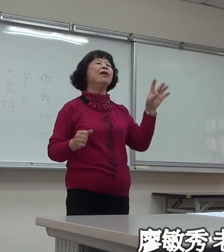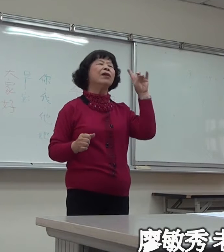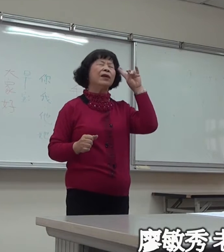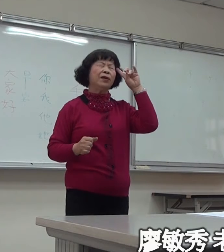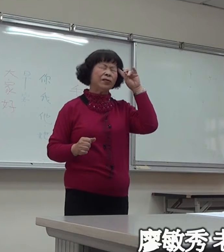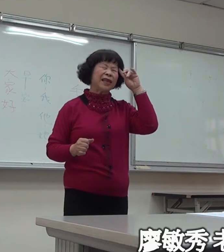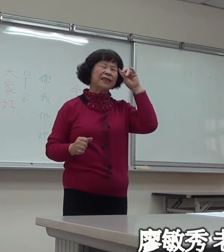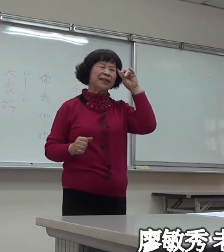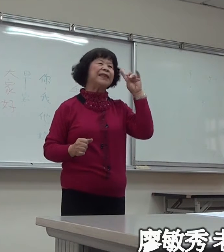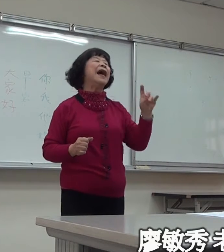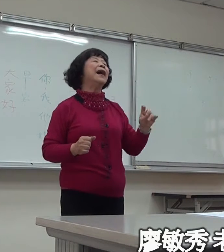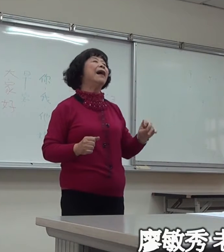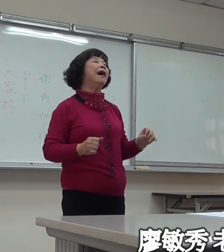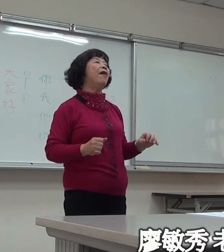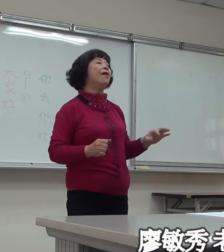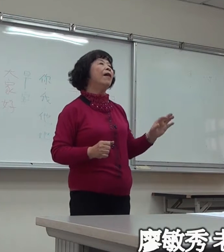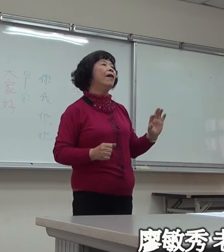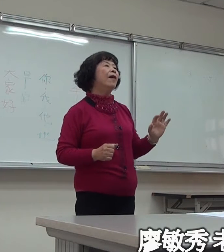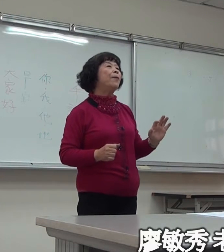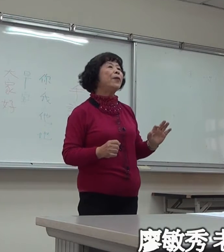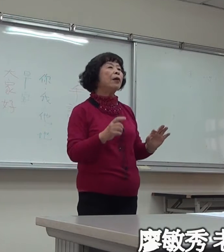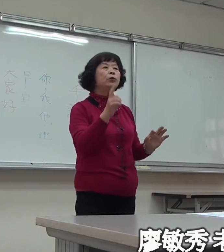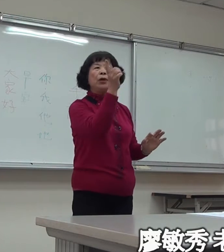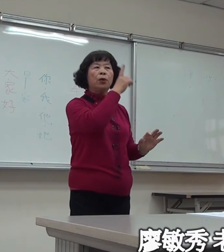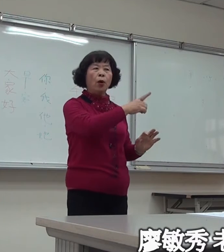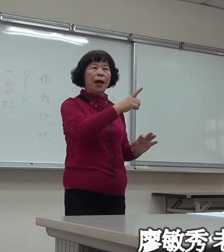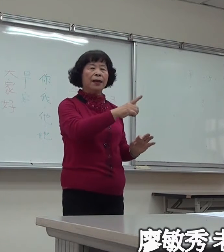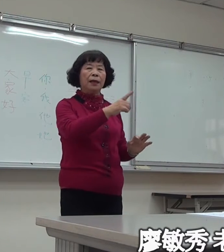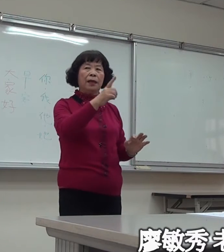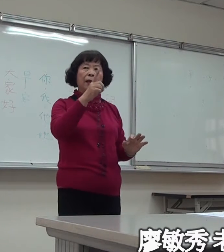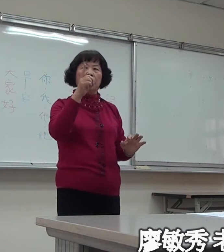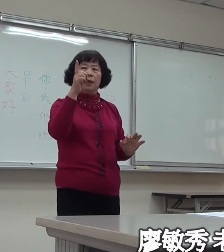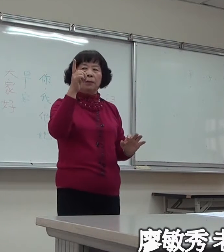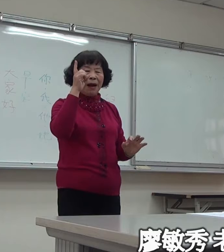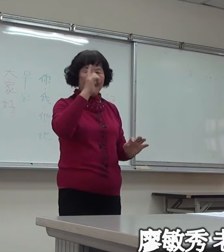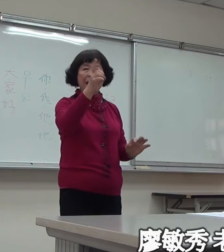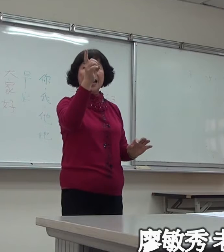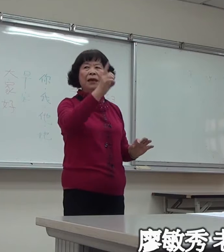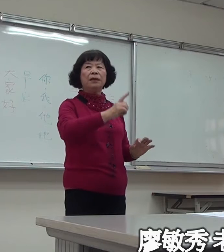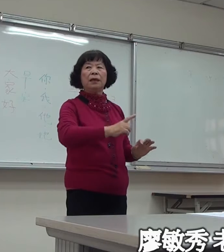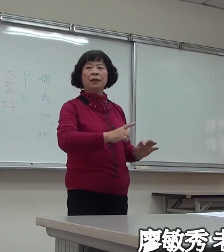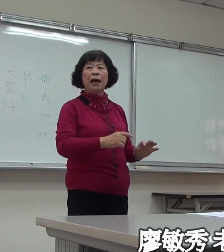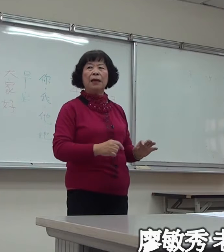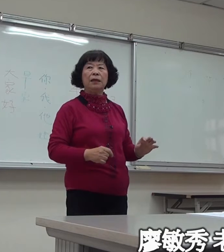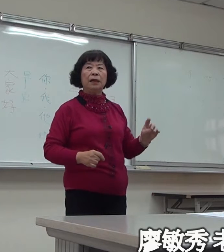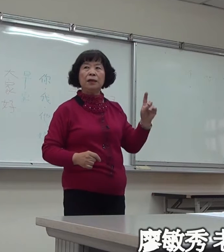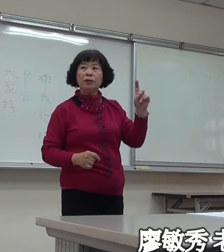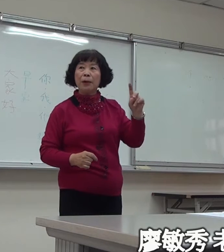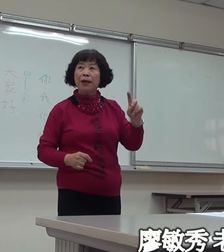要用这样子想，好，哦，而，哦，不要学快，慢慢拉二的喝啊，二路板路，